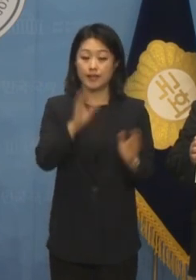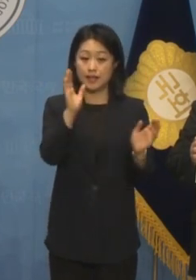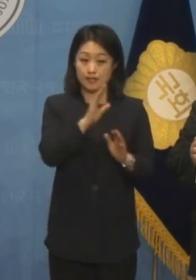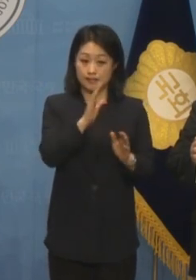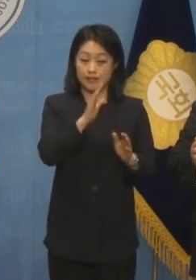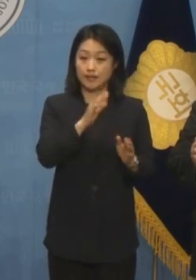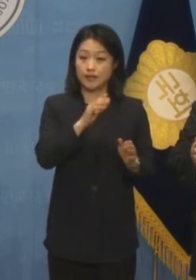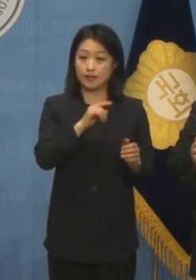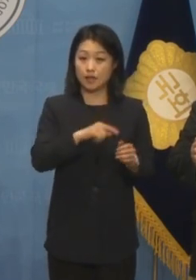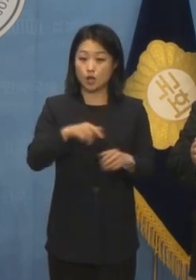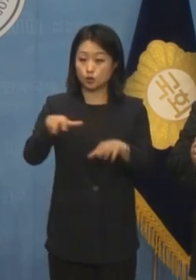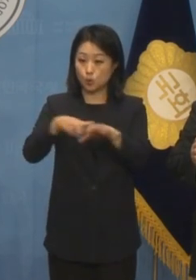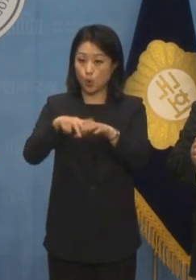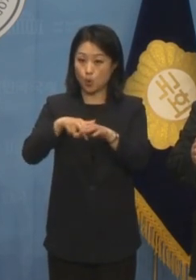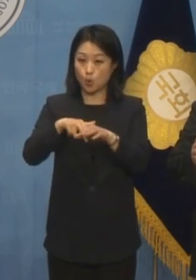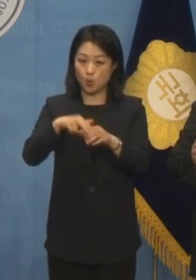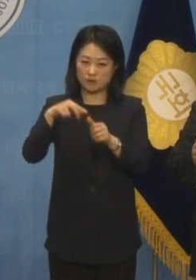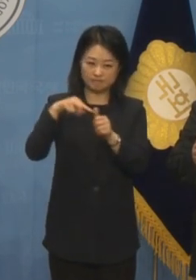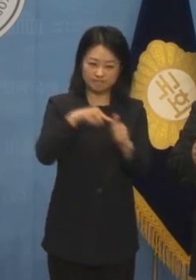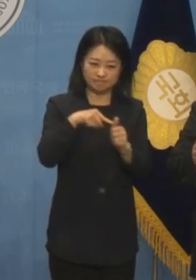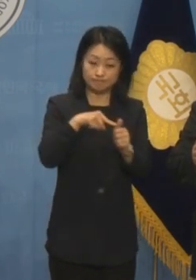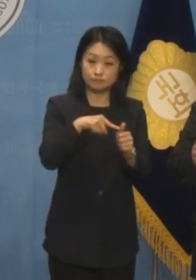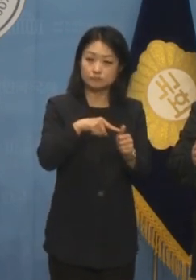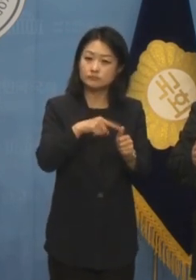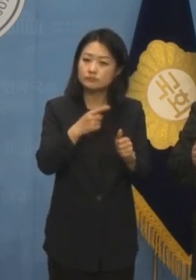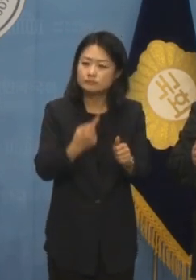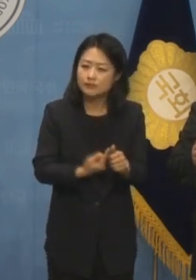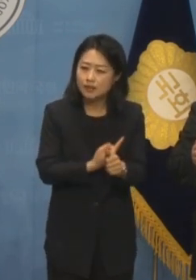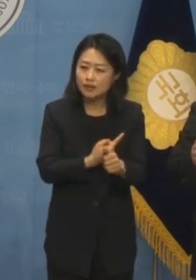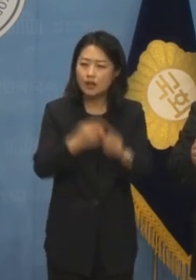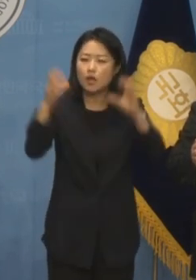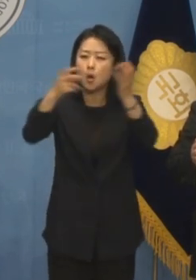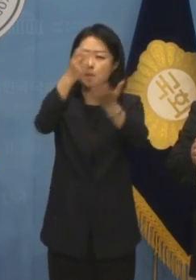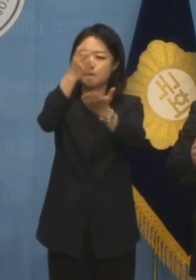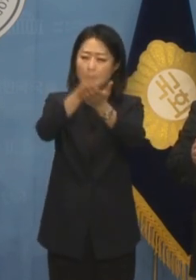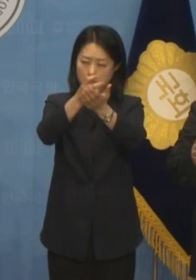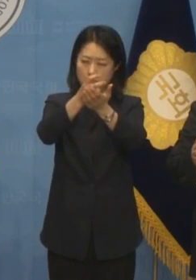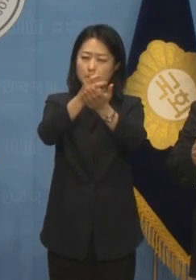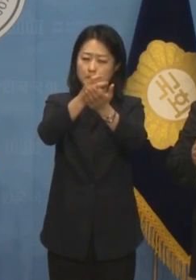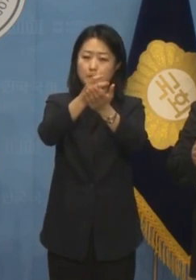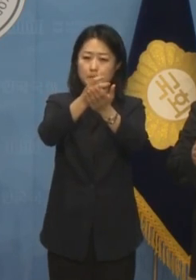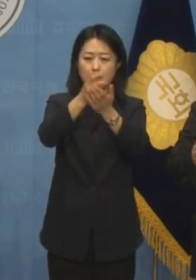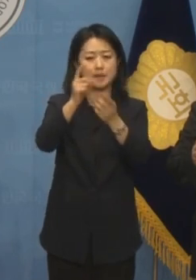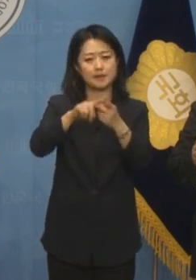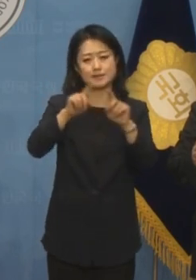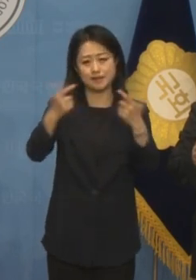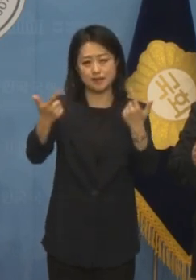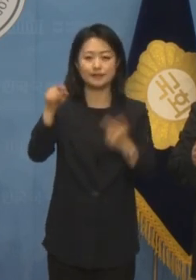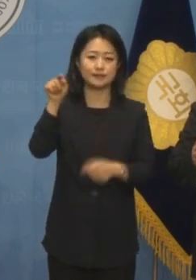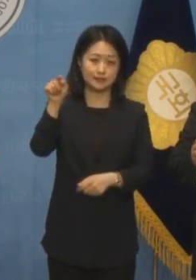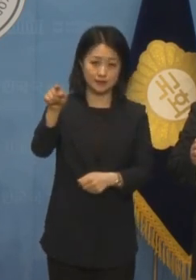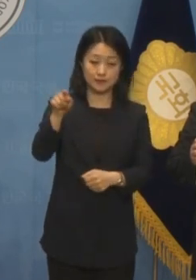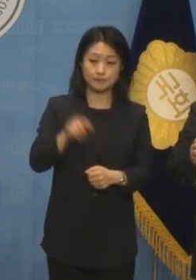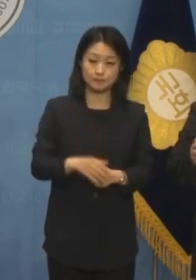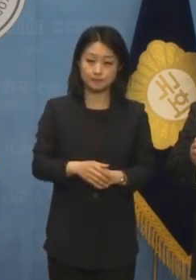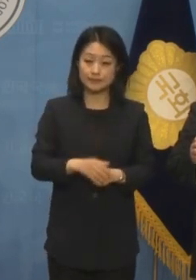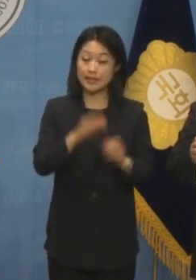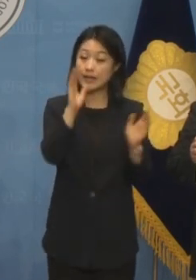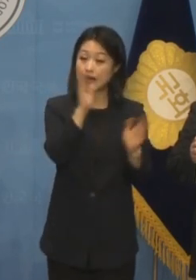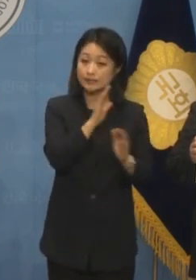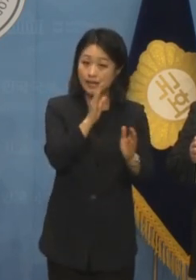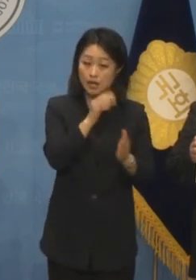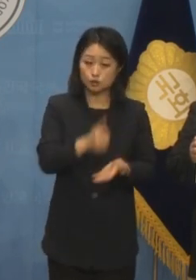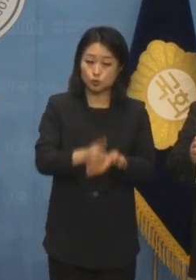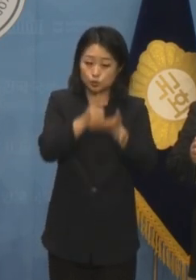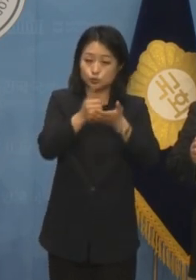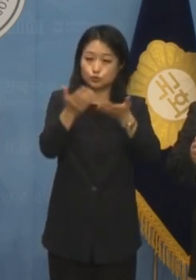학생들에게 종교를 강요한다면 이는 헌법을 전면적으로 부정할 뿐만 아니라 학생들을